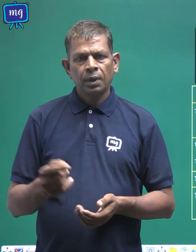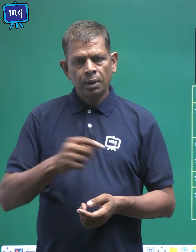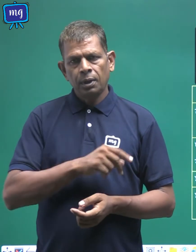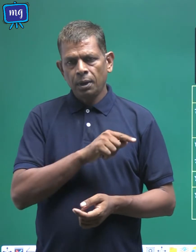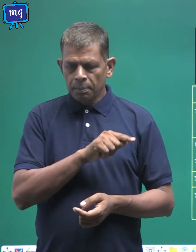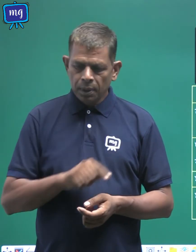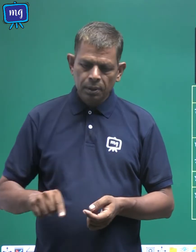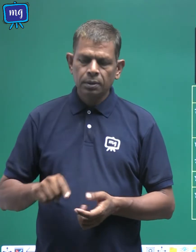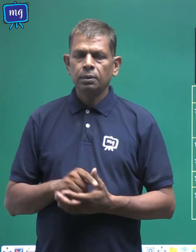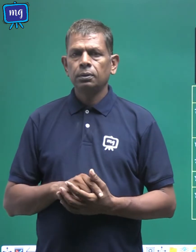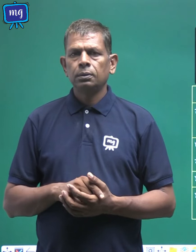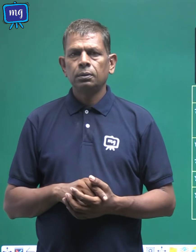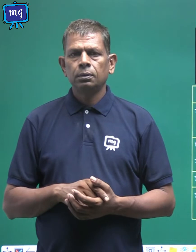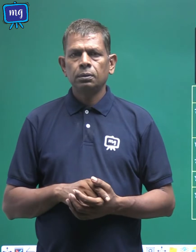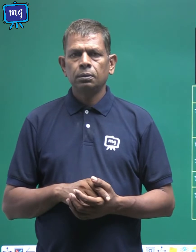मिला देंगे।